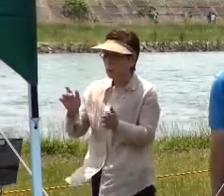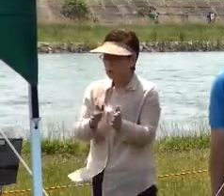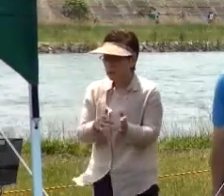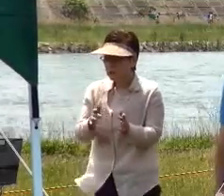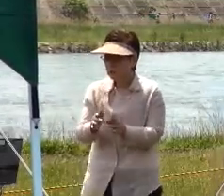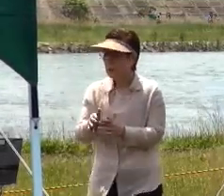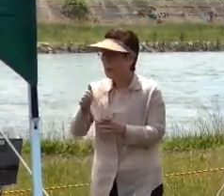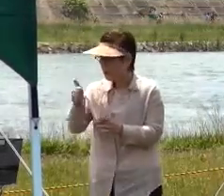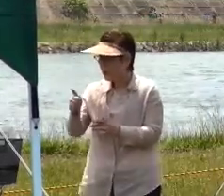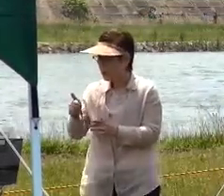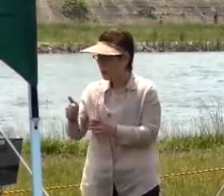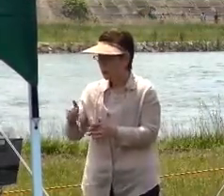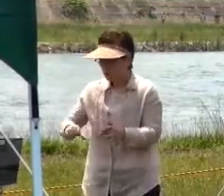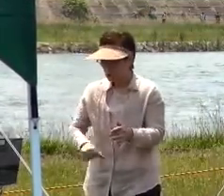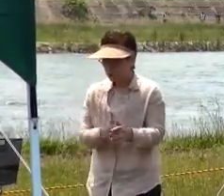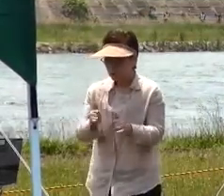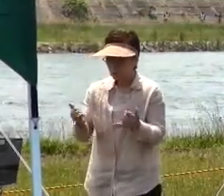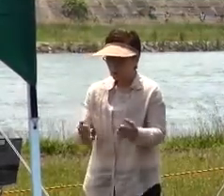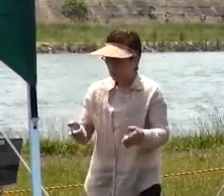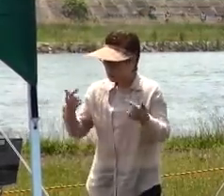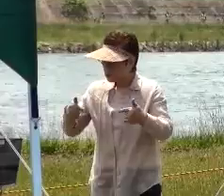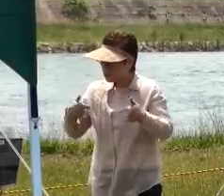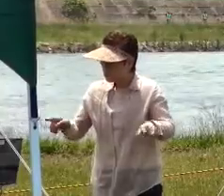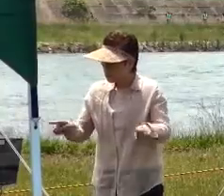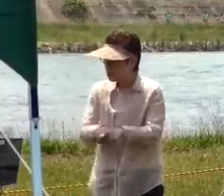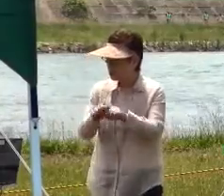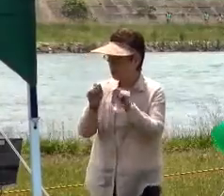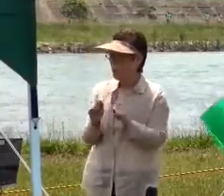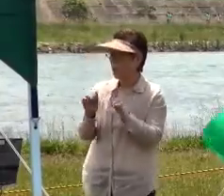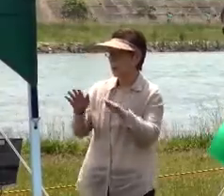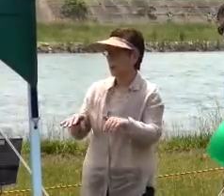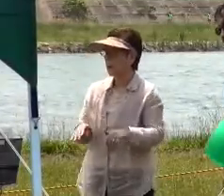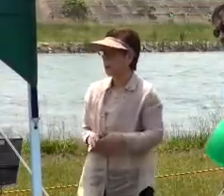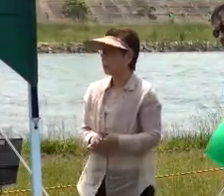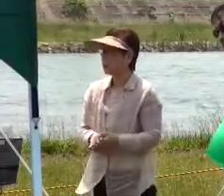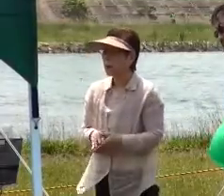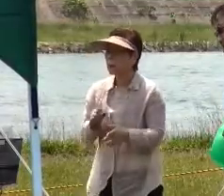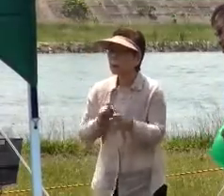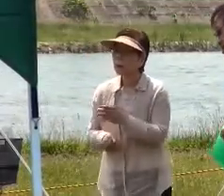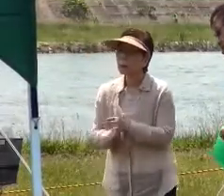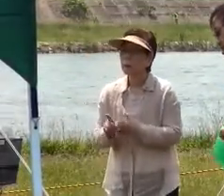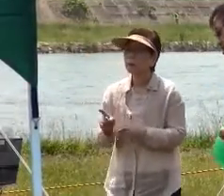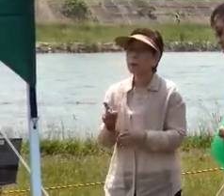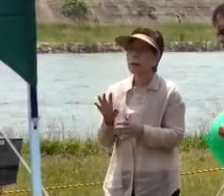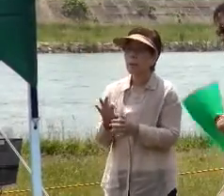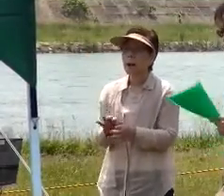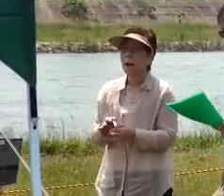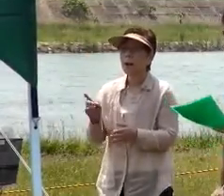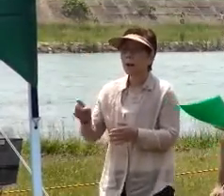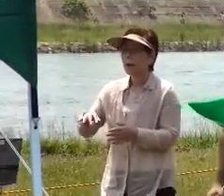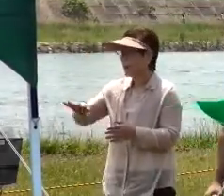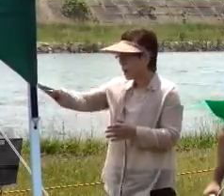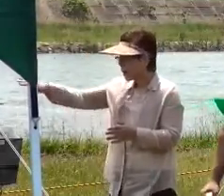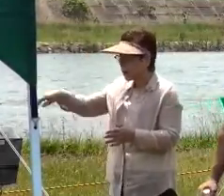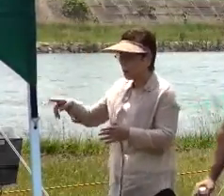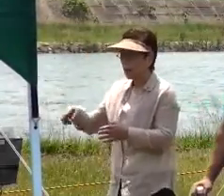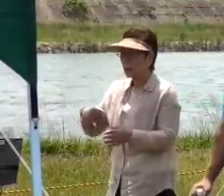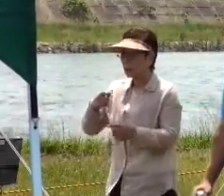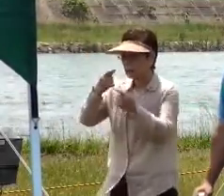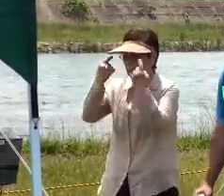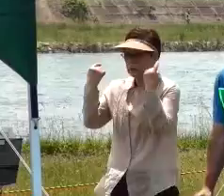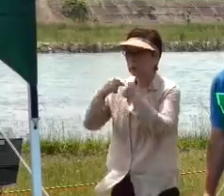ちと一緒におられまして、なぜかというと、彼らは自分たちは